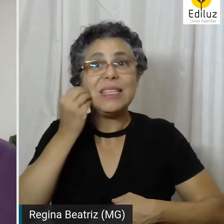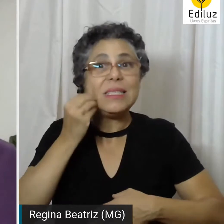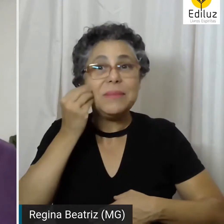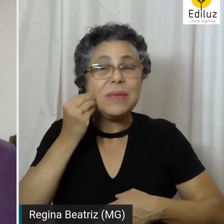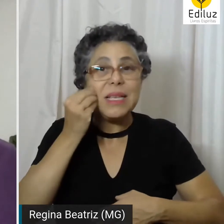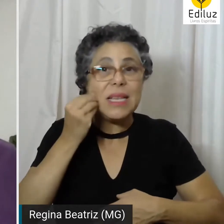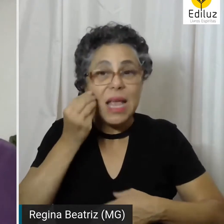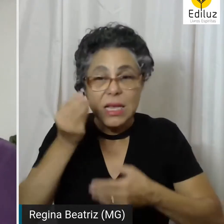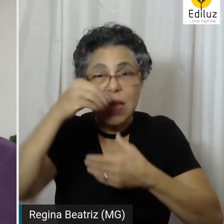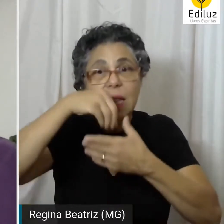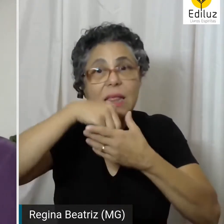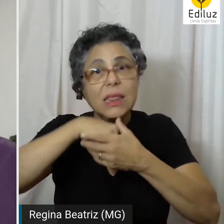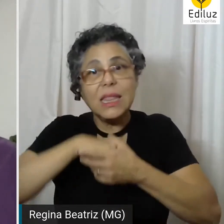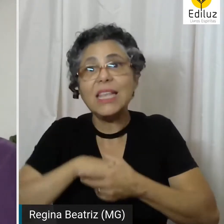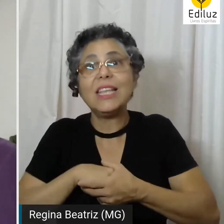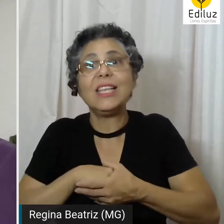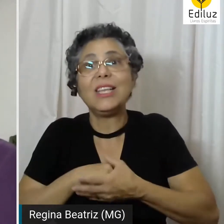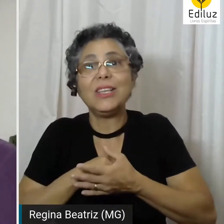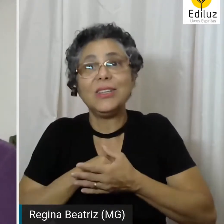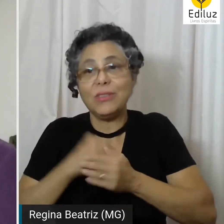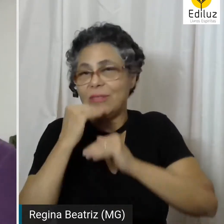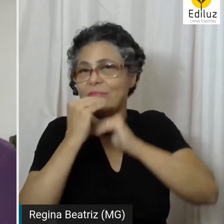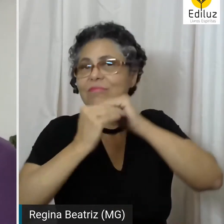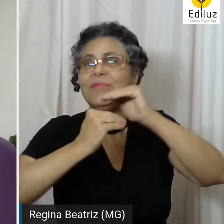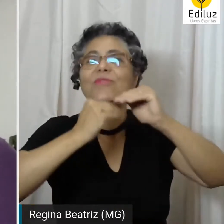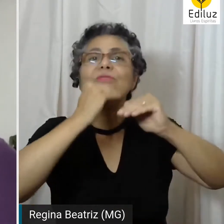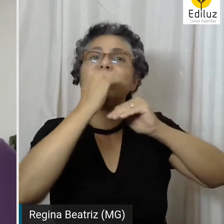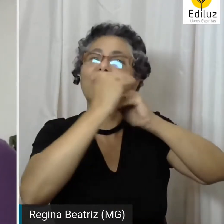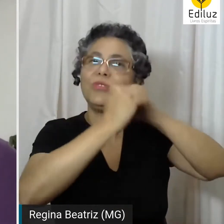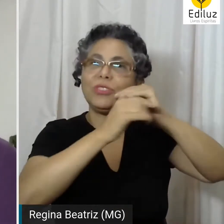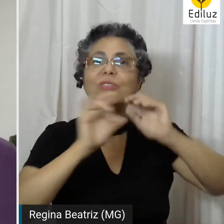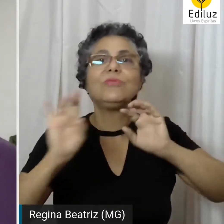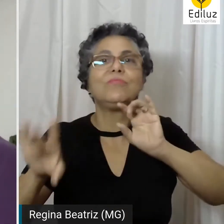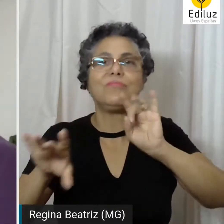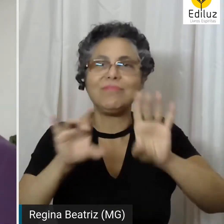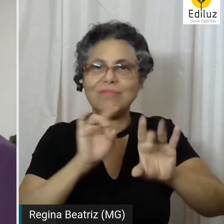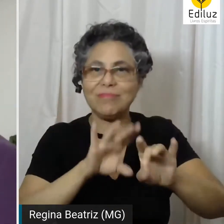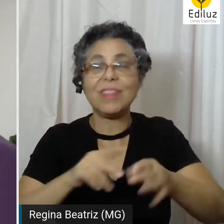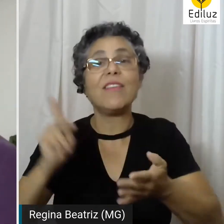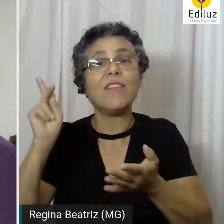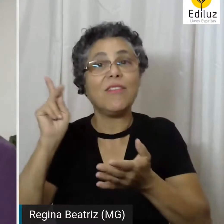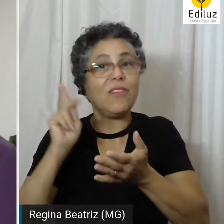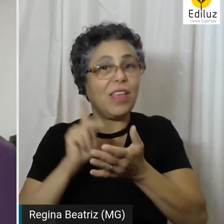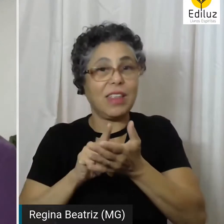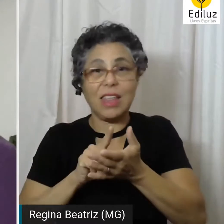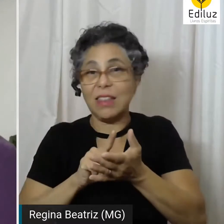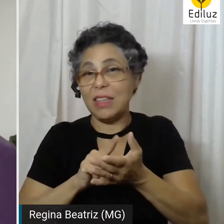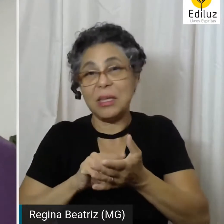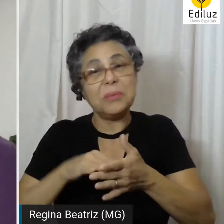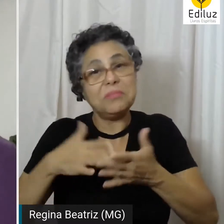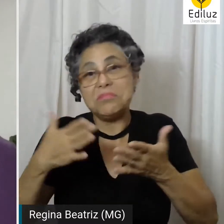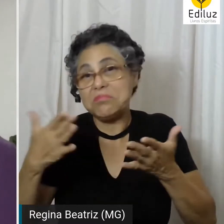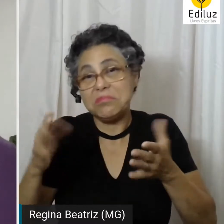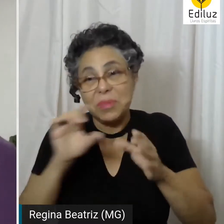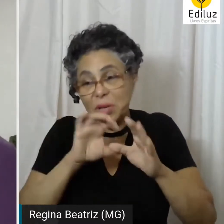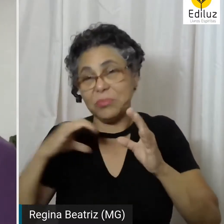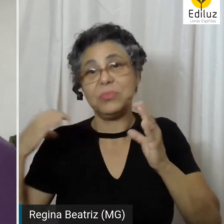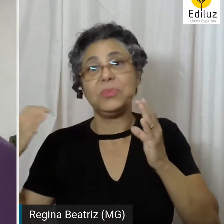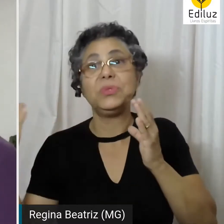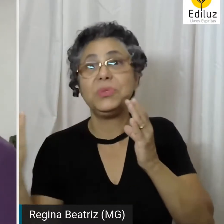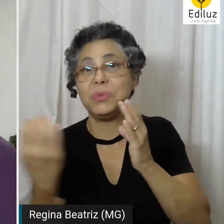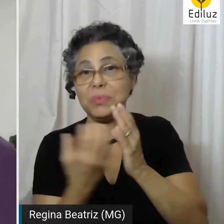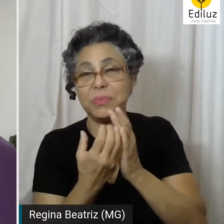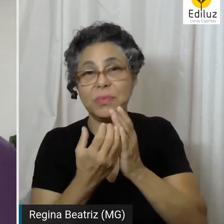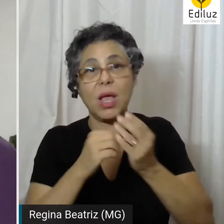e dentro do grau evolutivo em que verdadeiramente se encontra. Joana